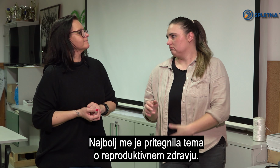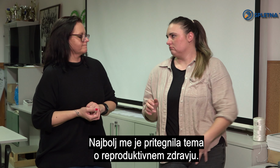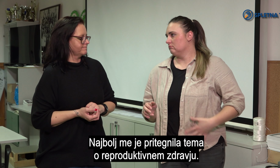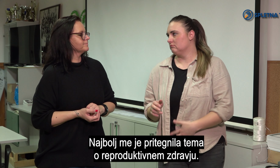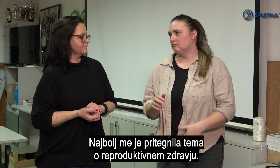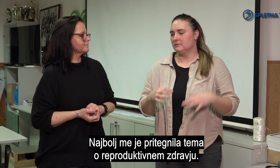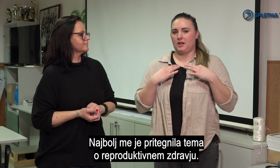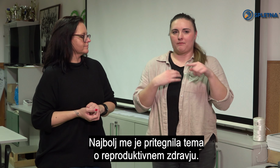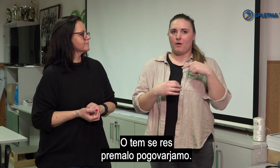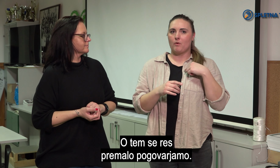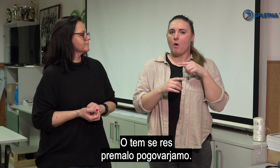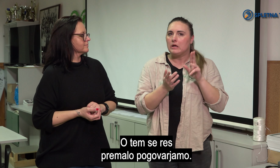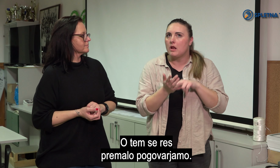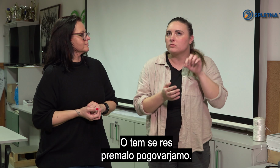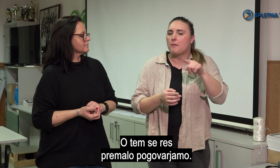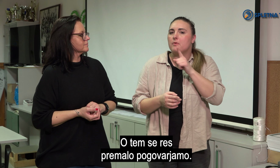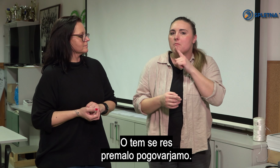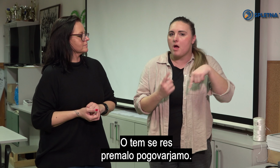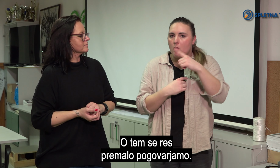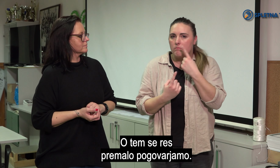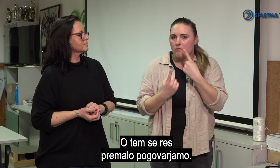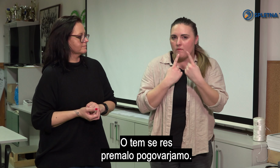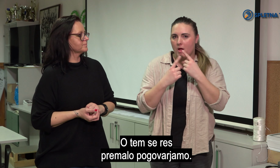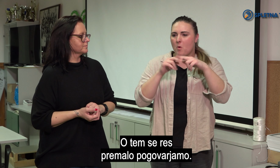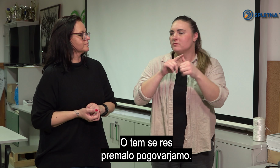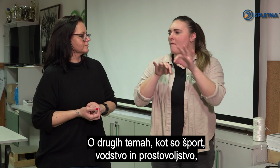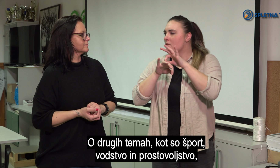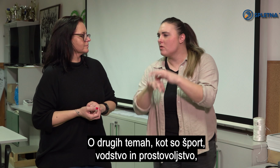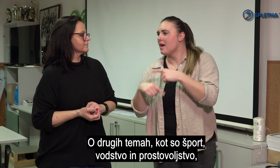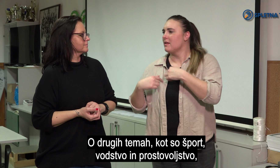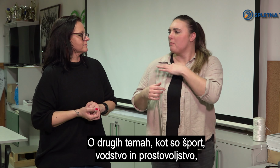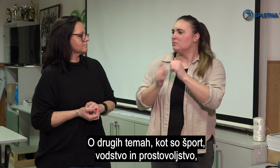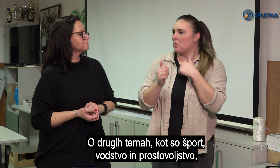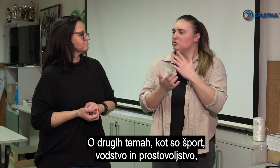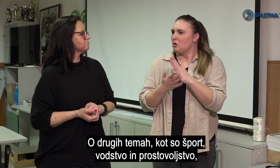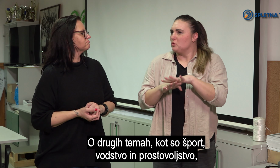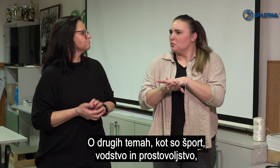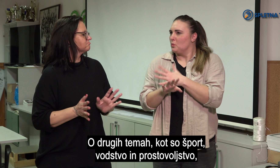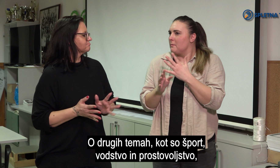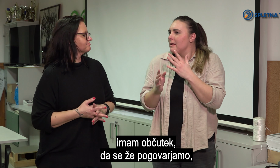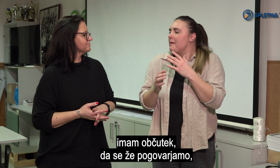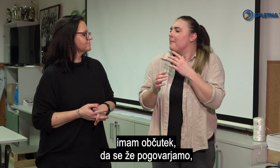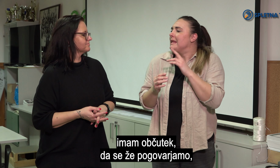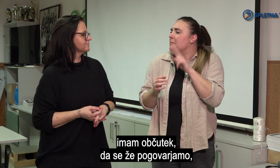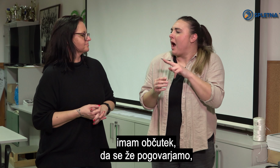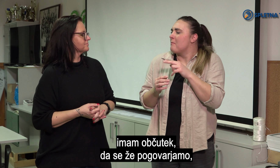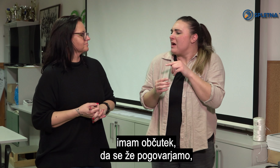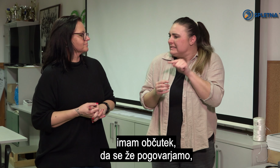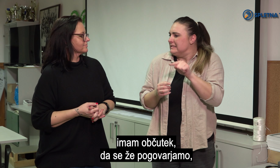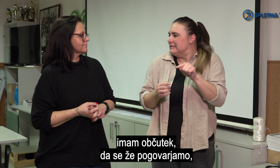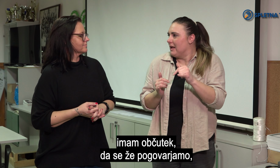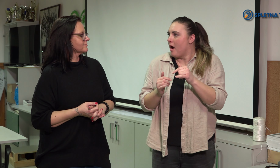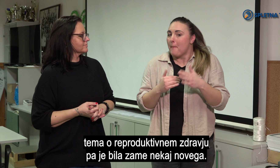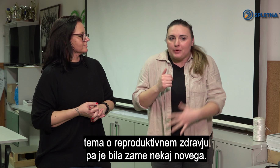je pritegnila tema o reproduktivnem zdravju. O tem se res premalo pogovarjamo. O drugih temah, kot so šport, vodstvo